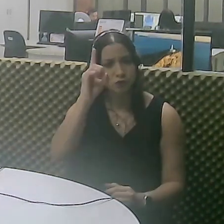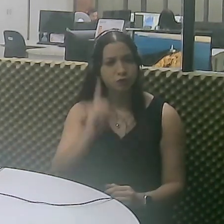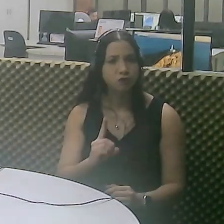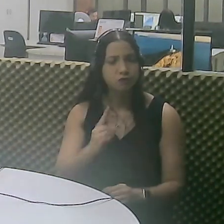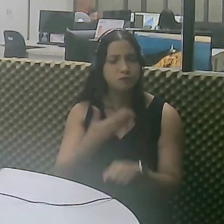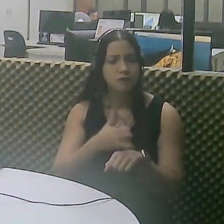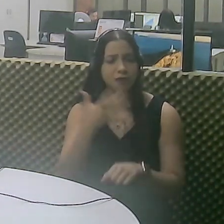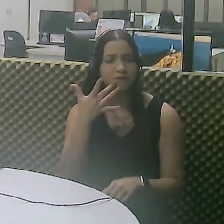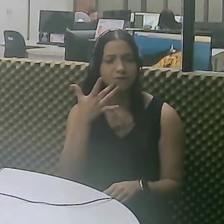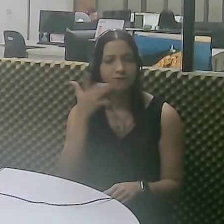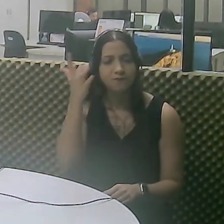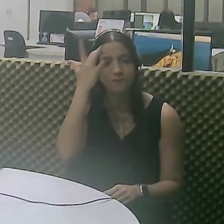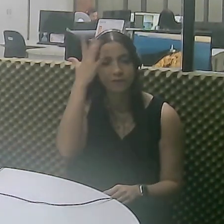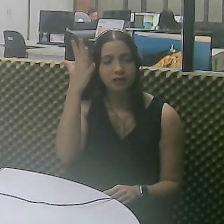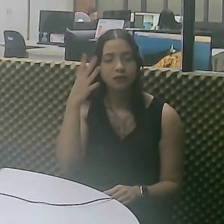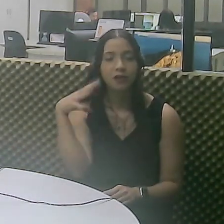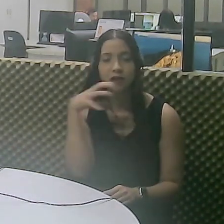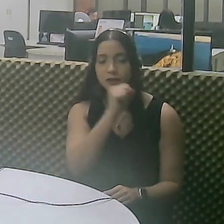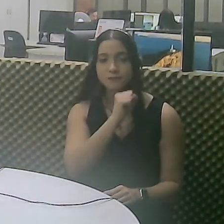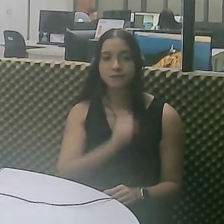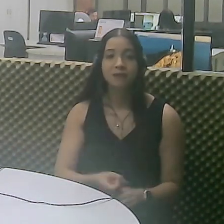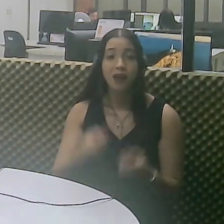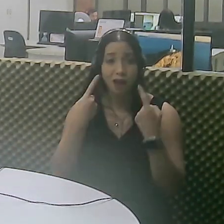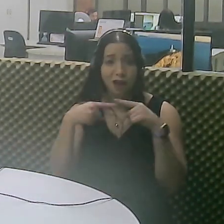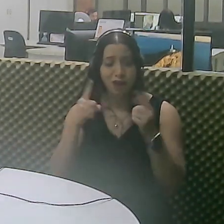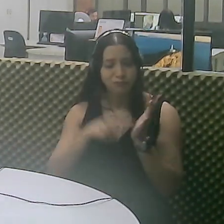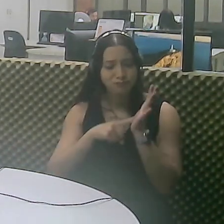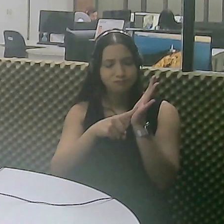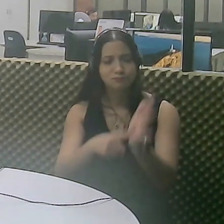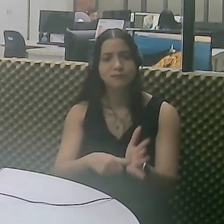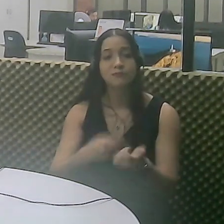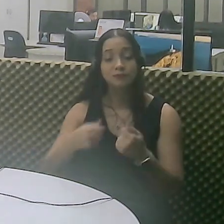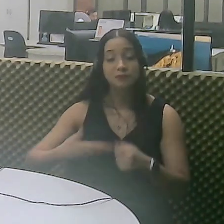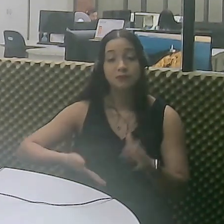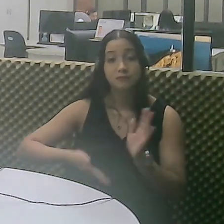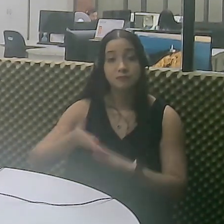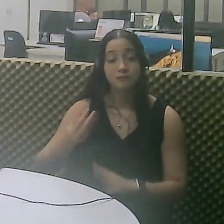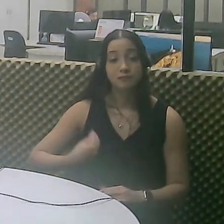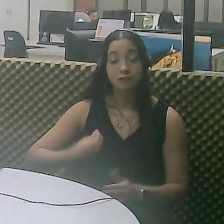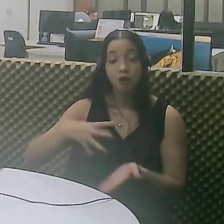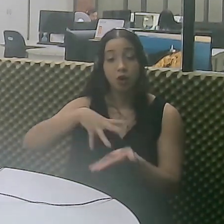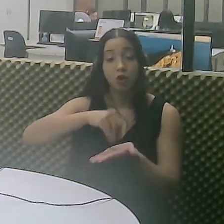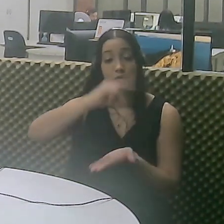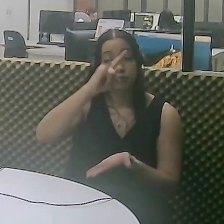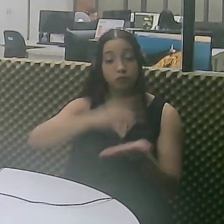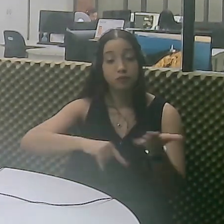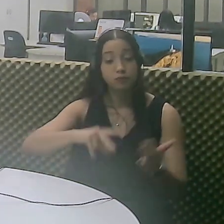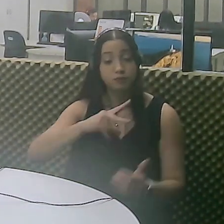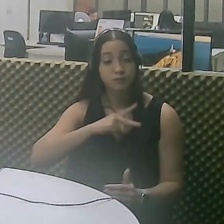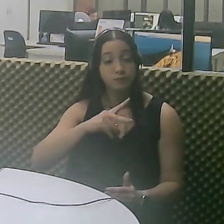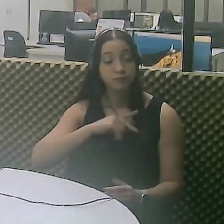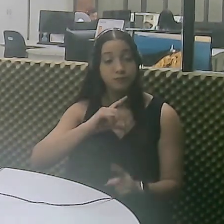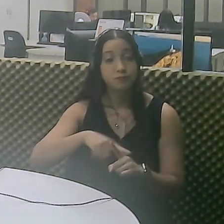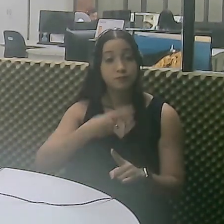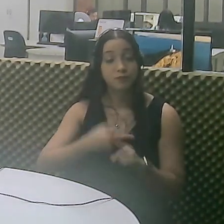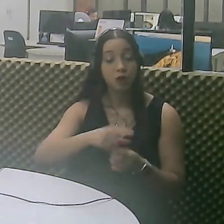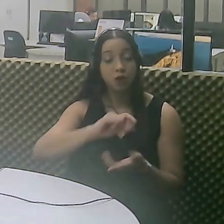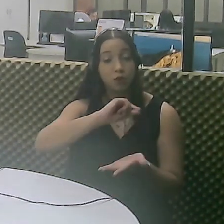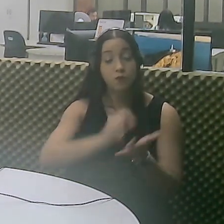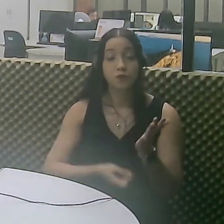forma prática e rápida. Para registrar uma reclamação, basta comparecer ao local com cópias dos documentos pessoais,